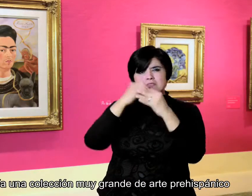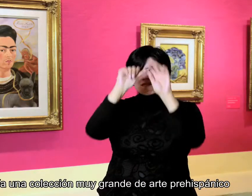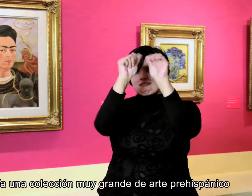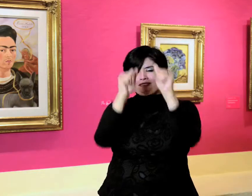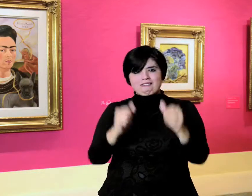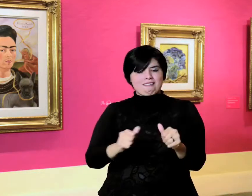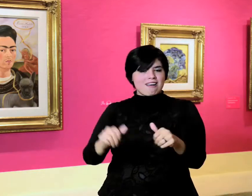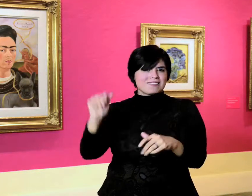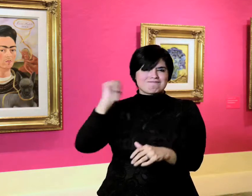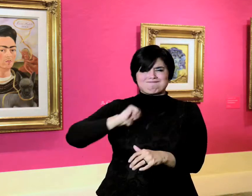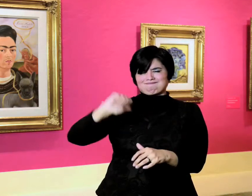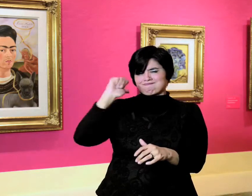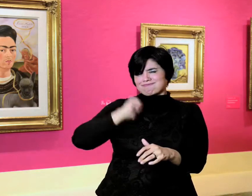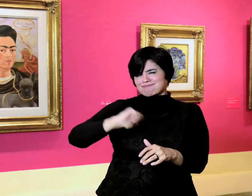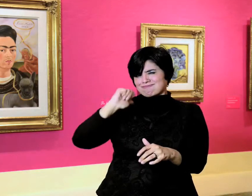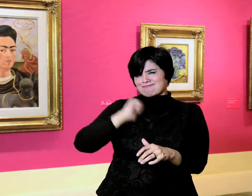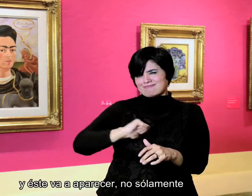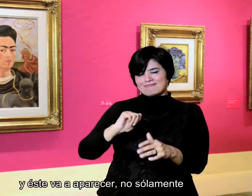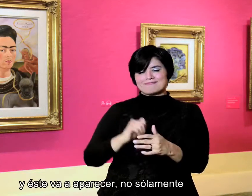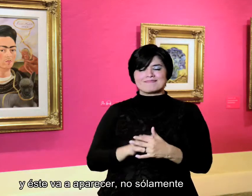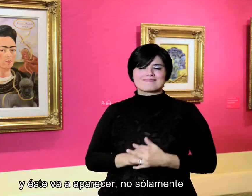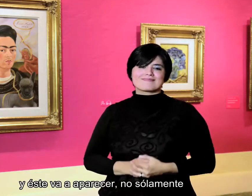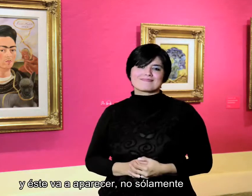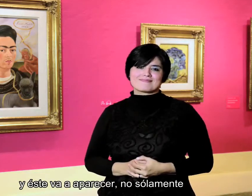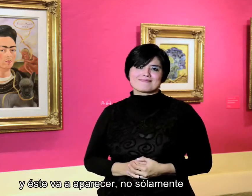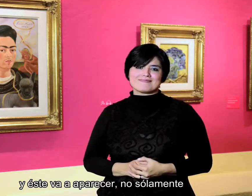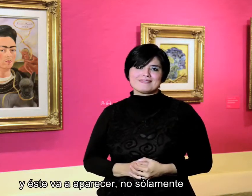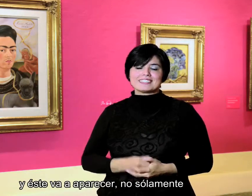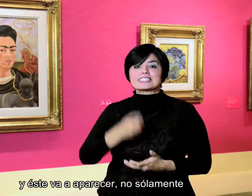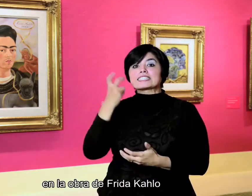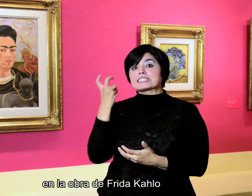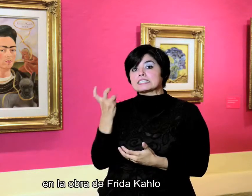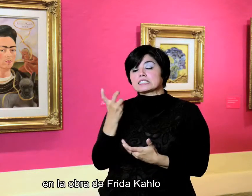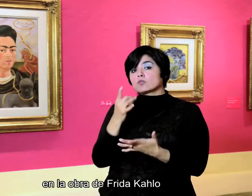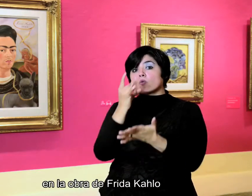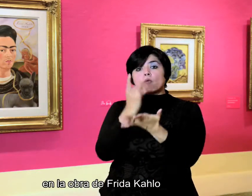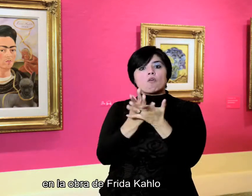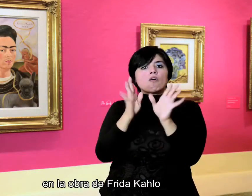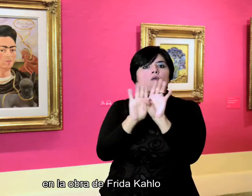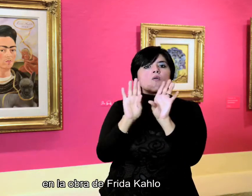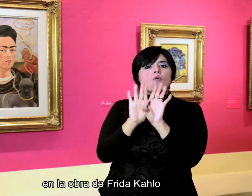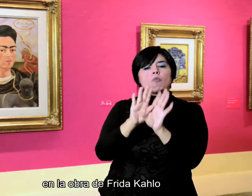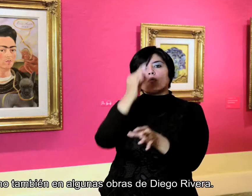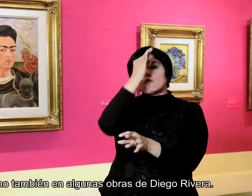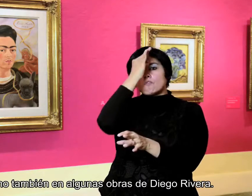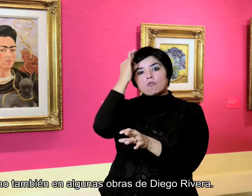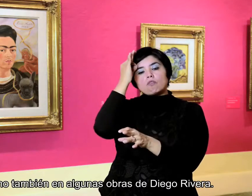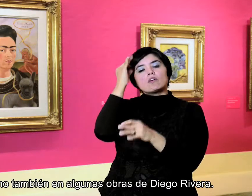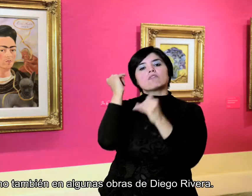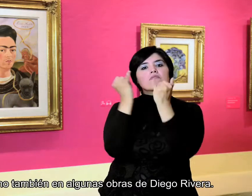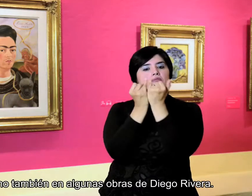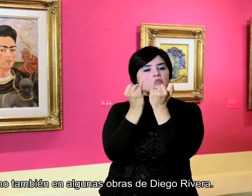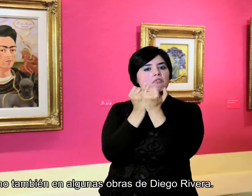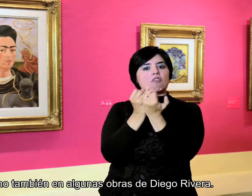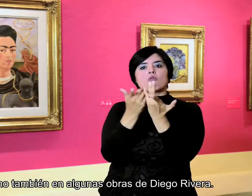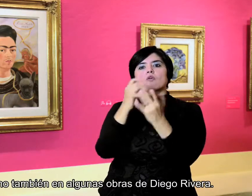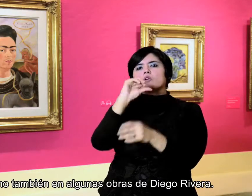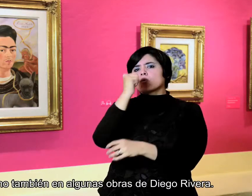prehispánico, y este va a aparecer no solamente en la obra de Frida Kahlo, sino también en algunas de las obras de Diego